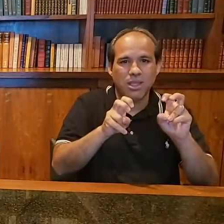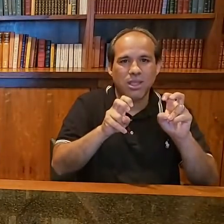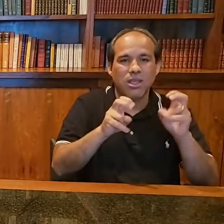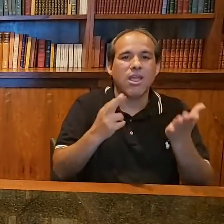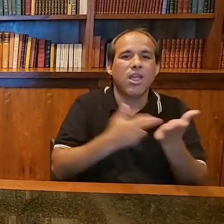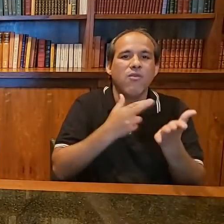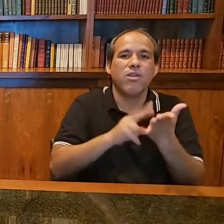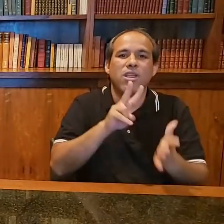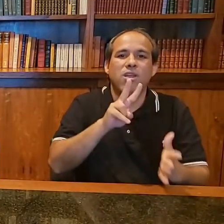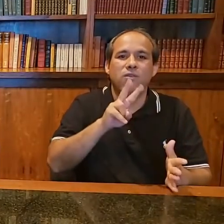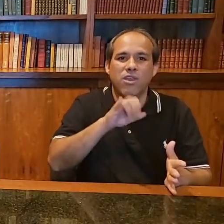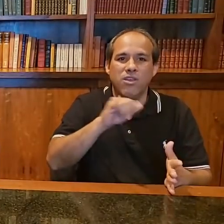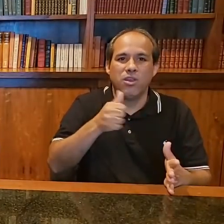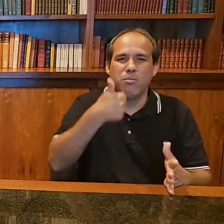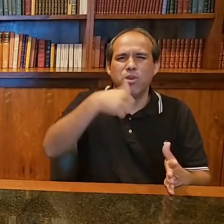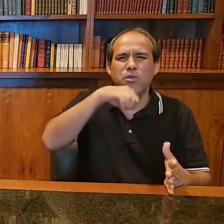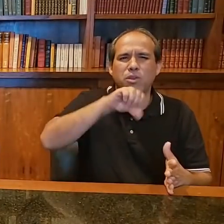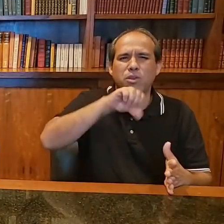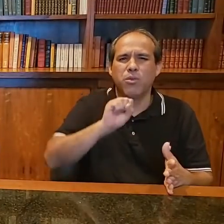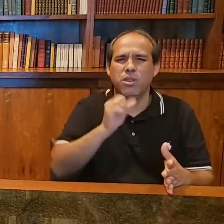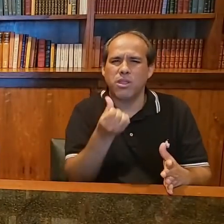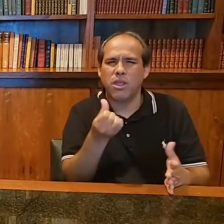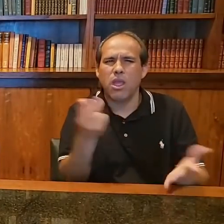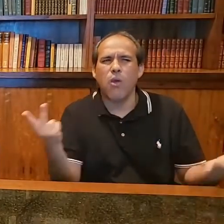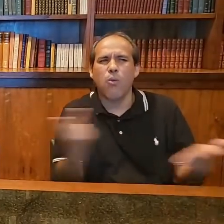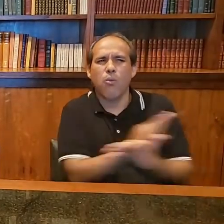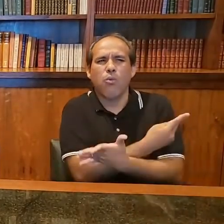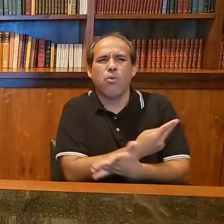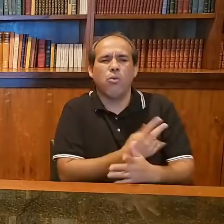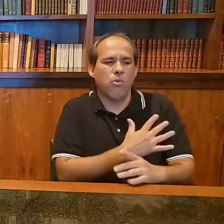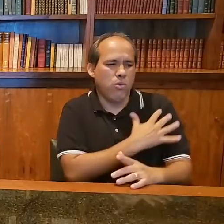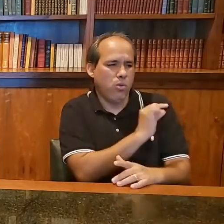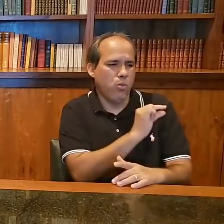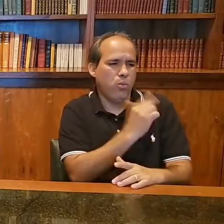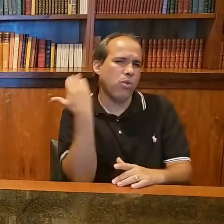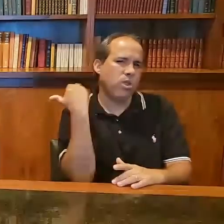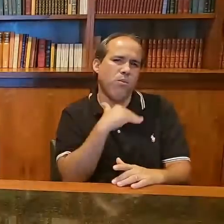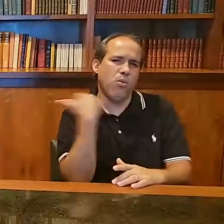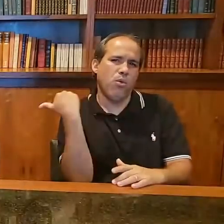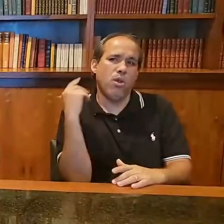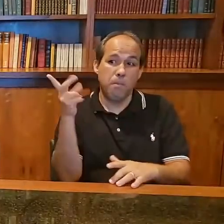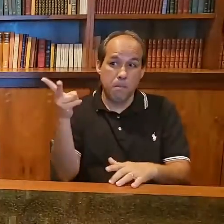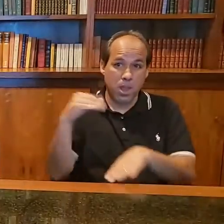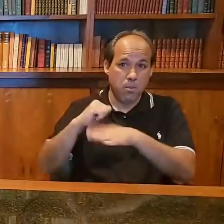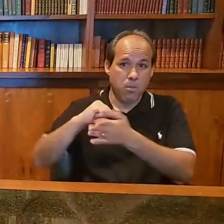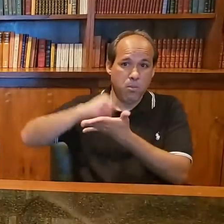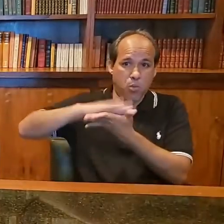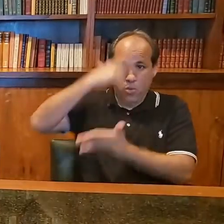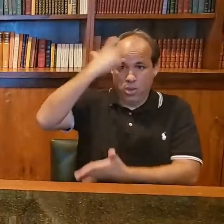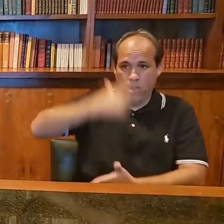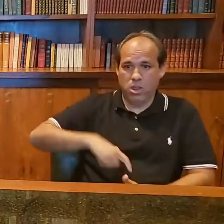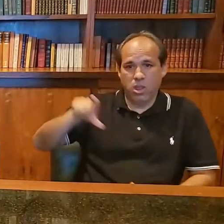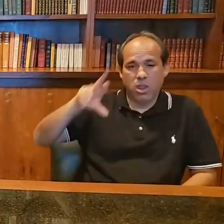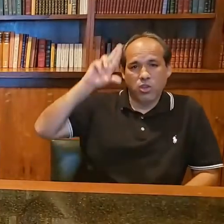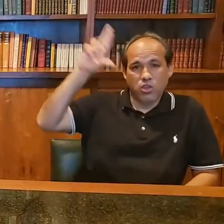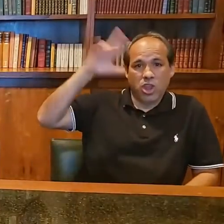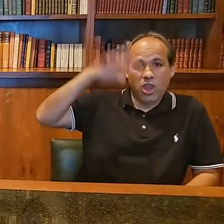1986. E aconteceu uma coisa, né? O general faleceu há pouco tempo, que me puniu, era comandante da Brigada Paraquedista,